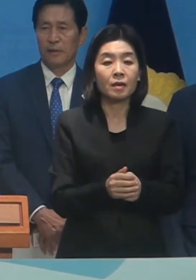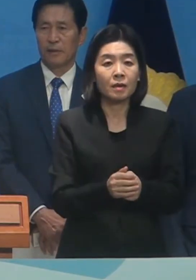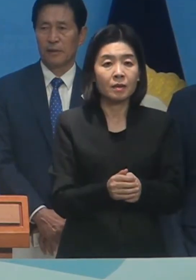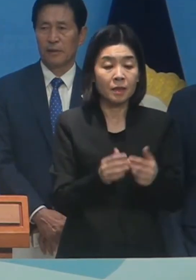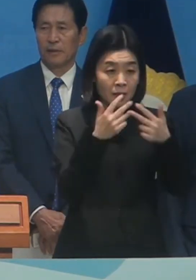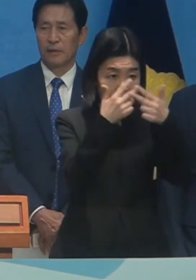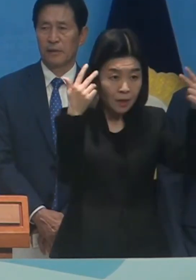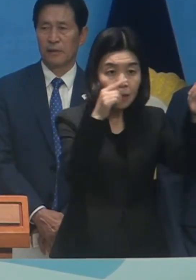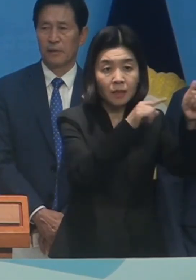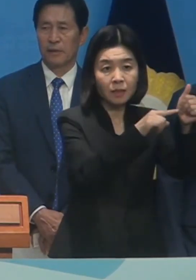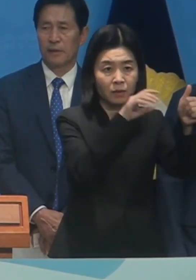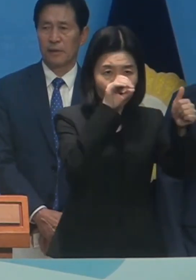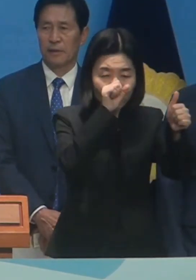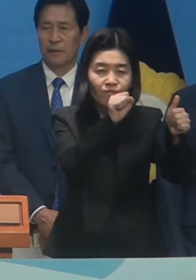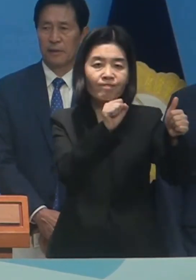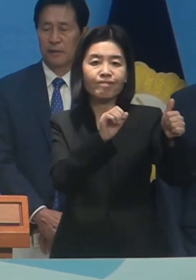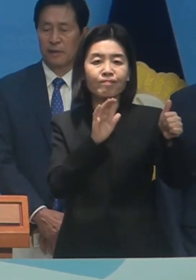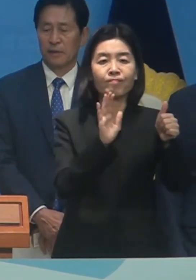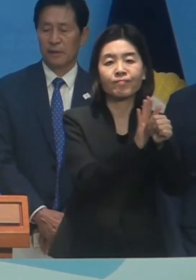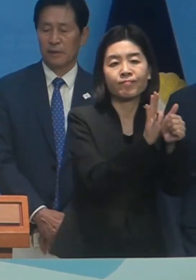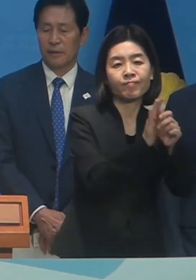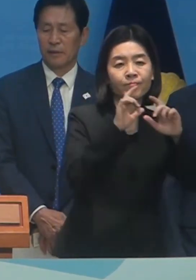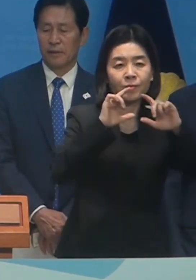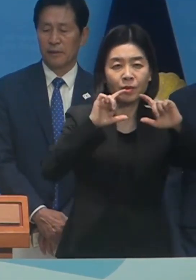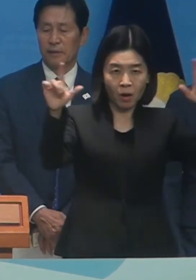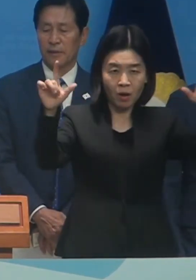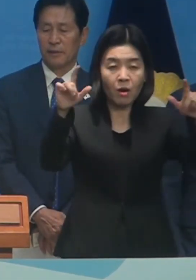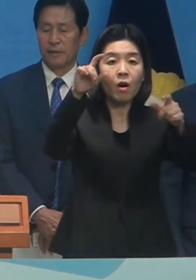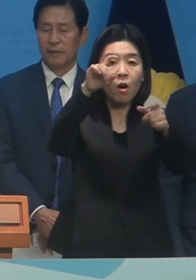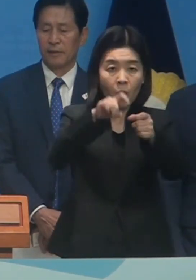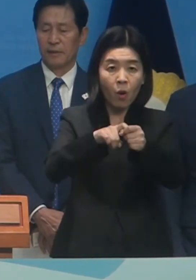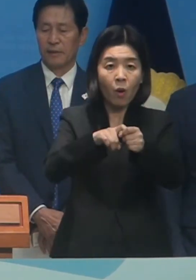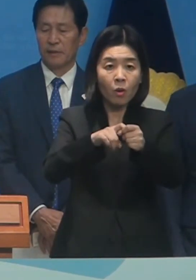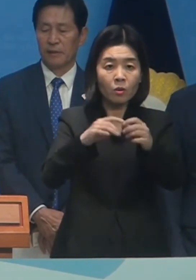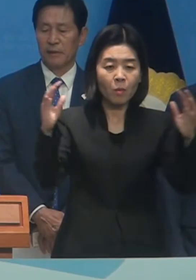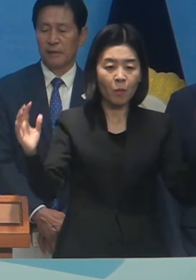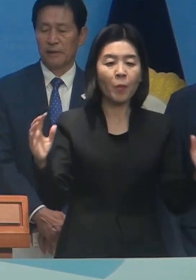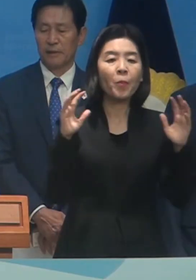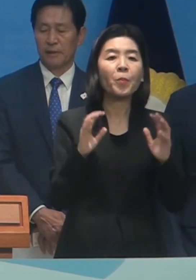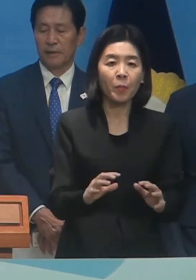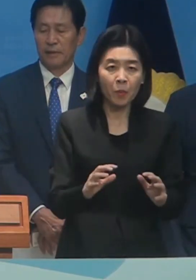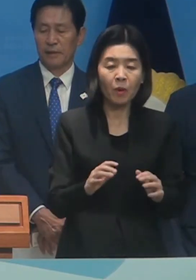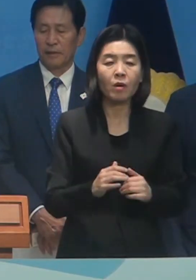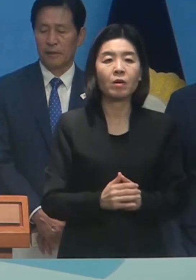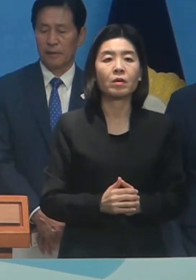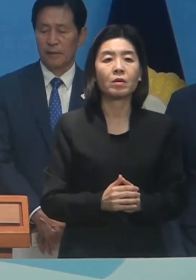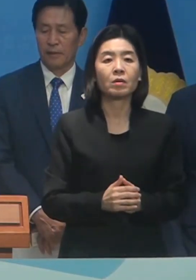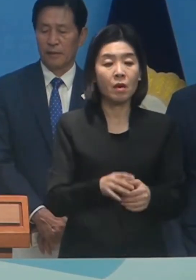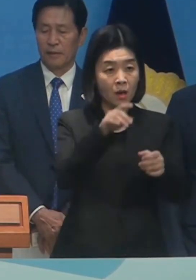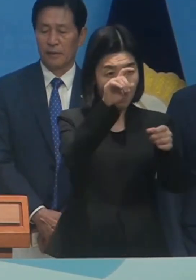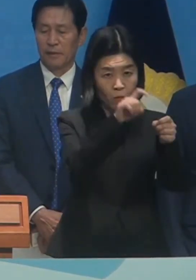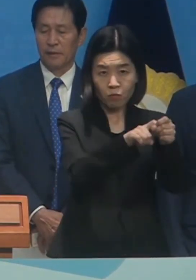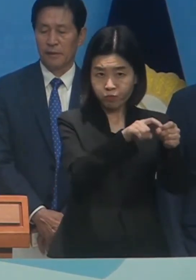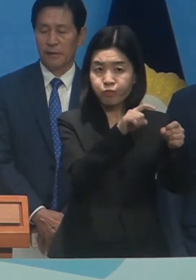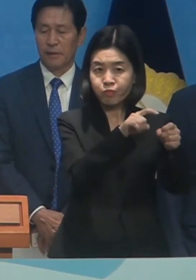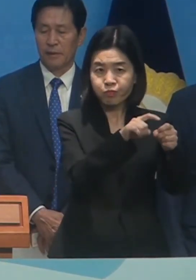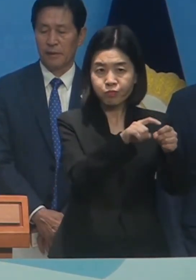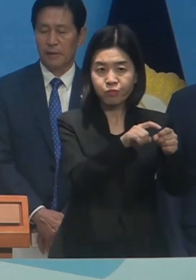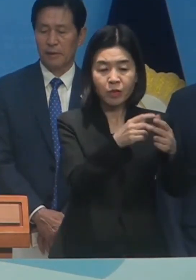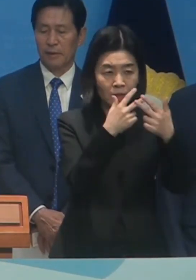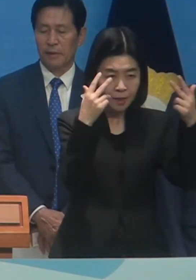이재명 후보 지지 선언을 하기 위하여 이 자리에 와 있습니다. 우리는 그 목적을 위하여